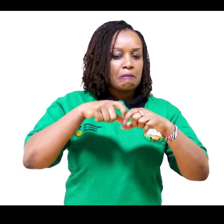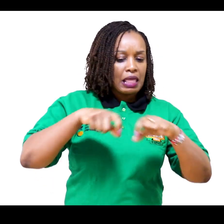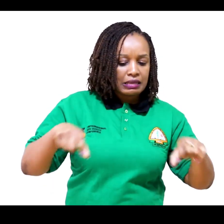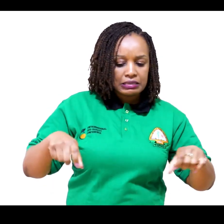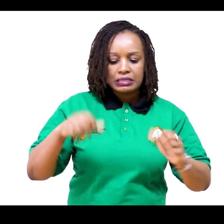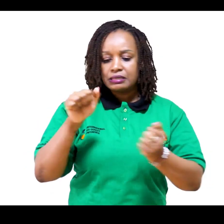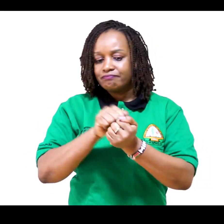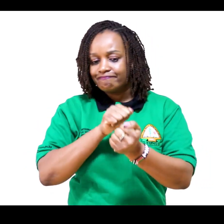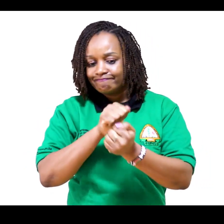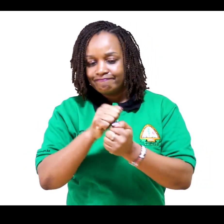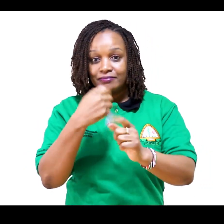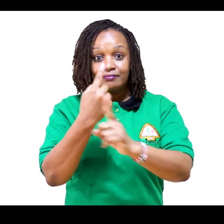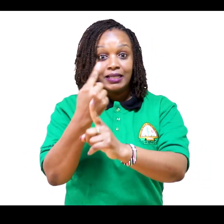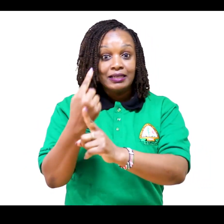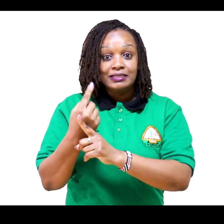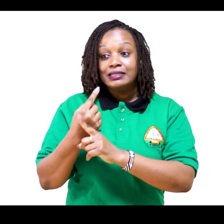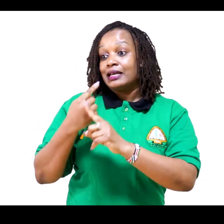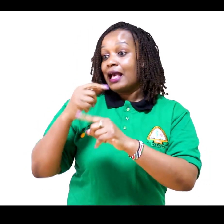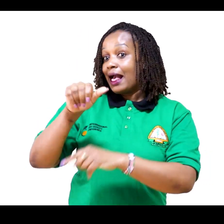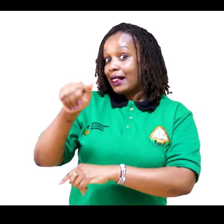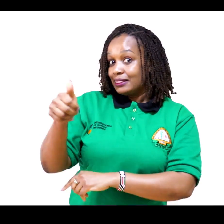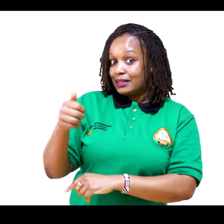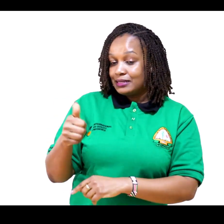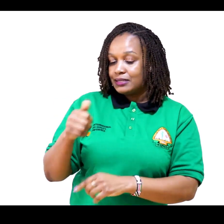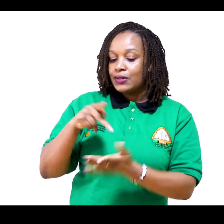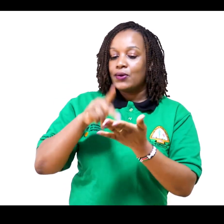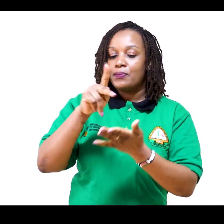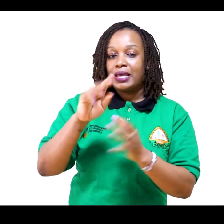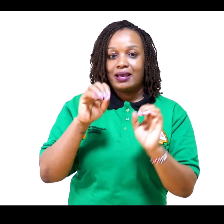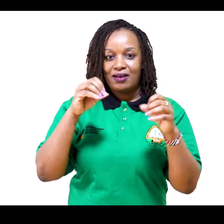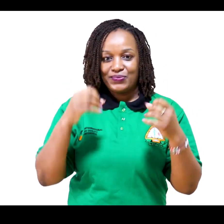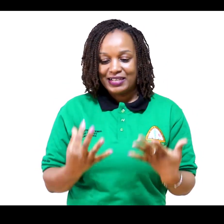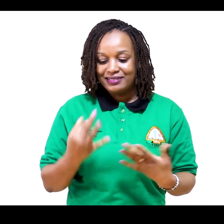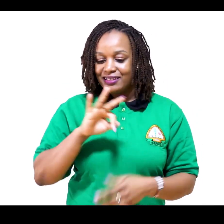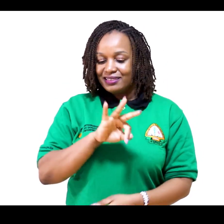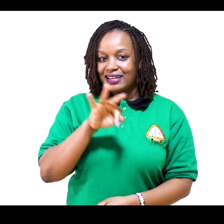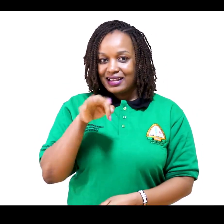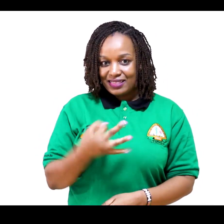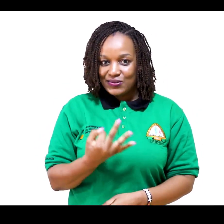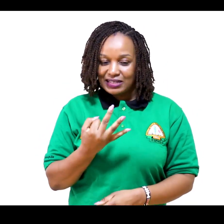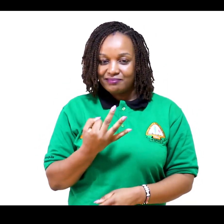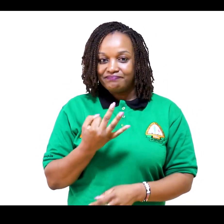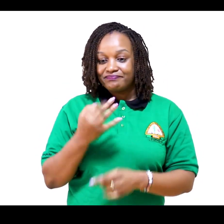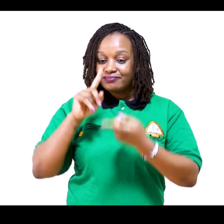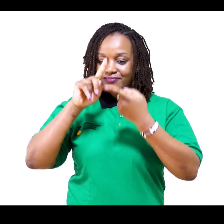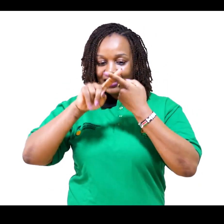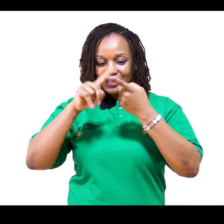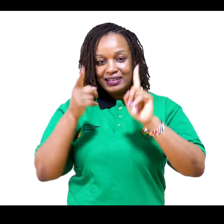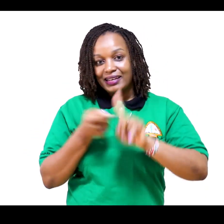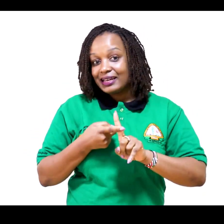mbao, kabari na nyinginezo kwa shilingi 3,000. Gharama za paleti za alama kwa kila godoro